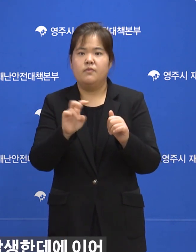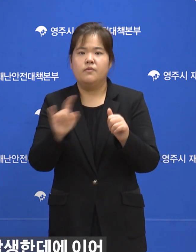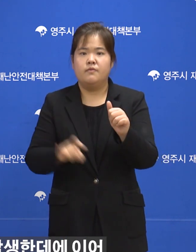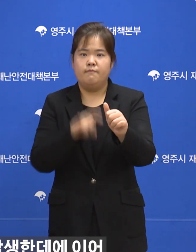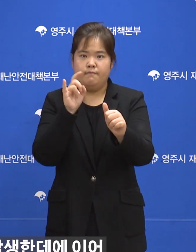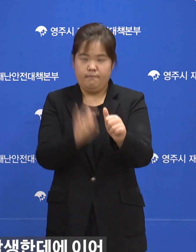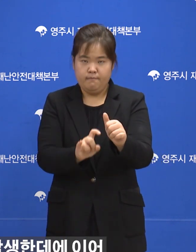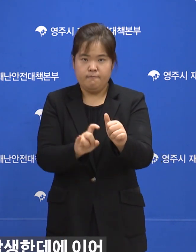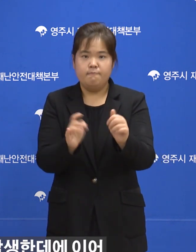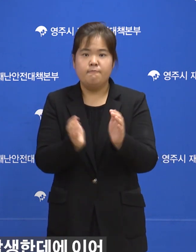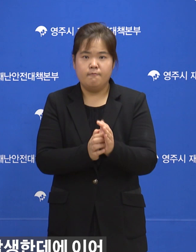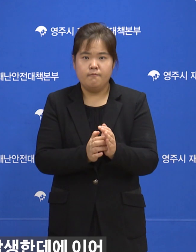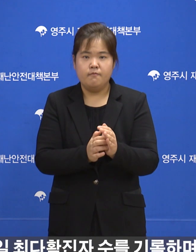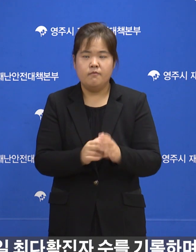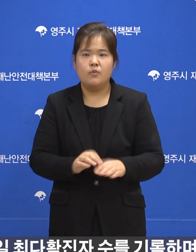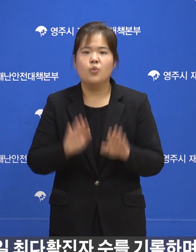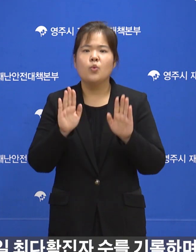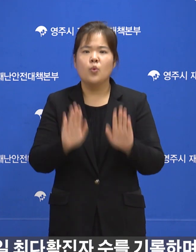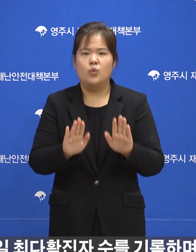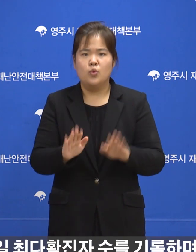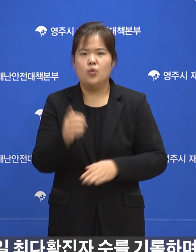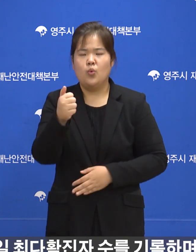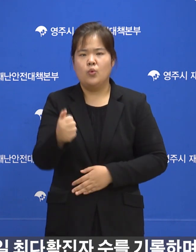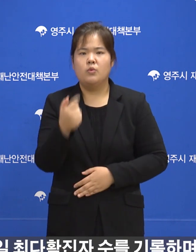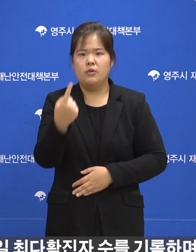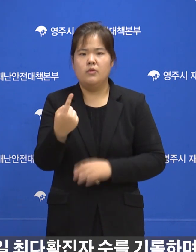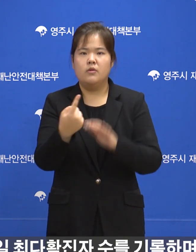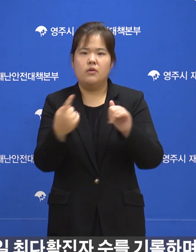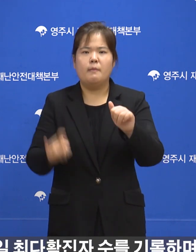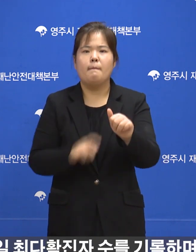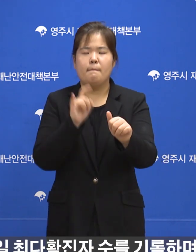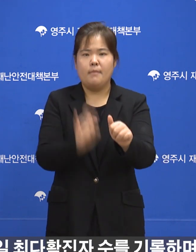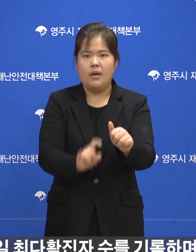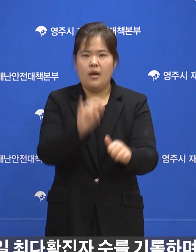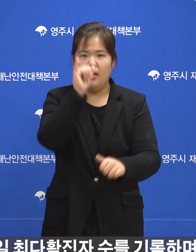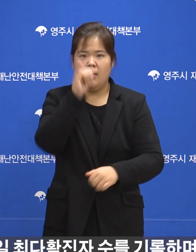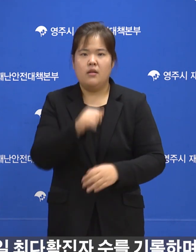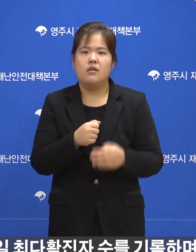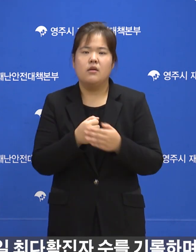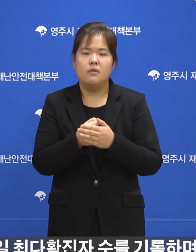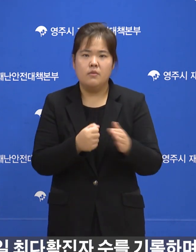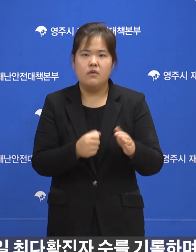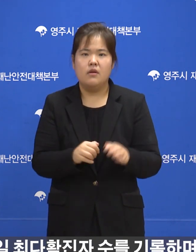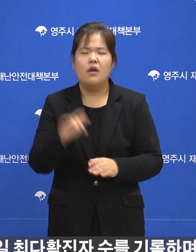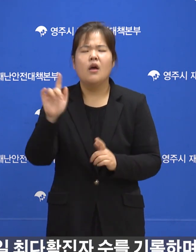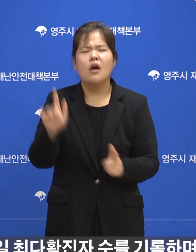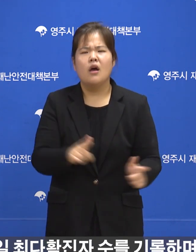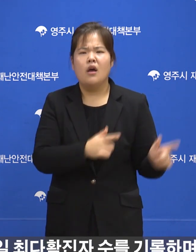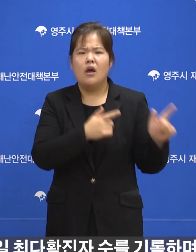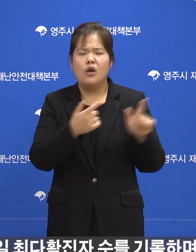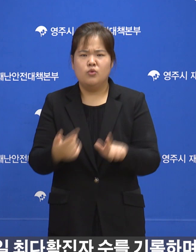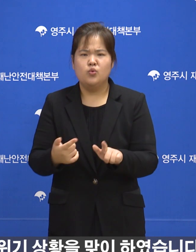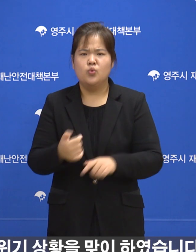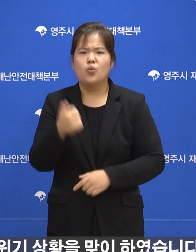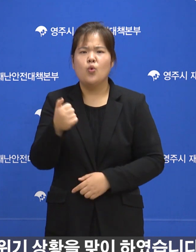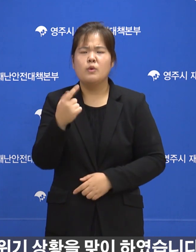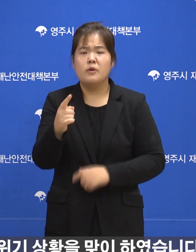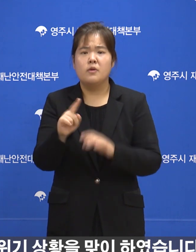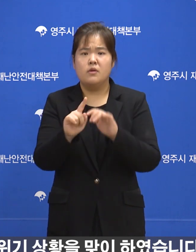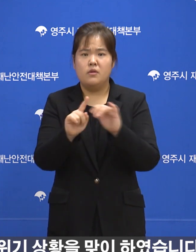20명의 확진자가 발생한 데 이어 오늘 또 51명이 확진받아 우리 지역 1일 최다 확진자 수를